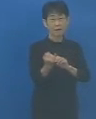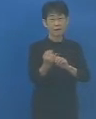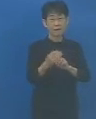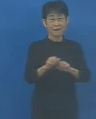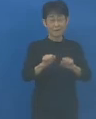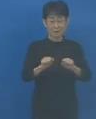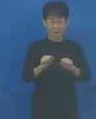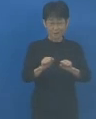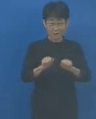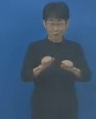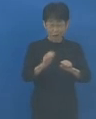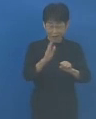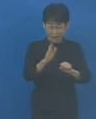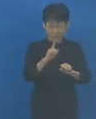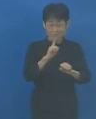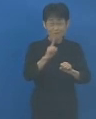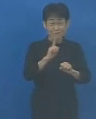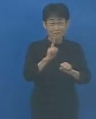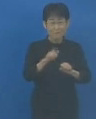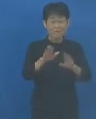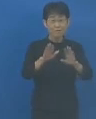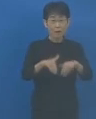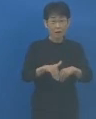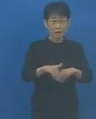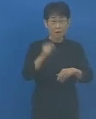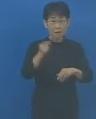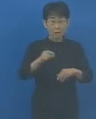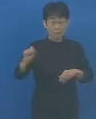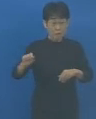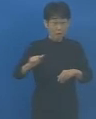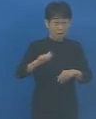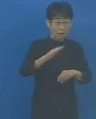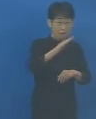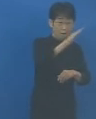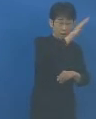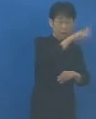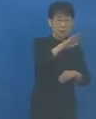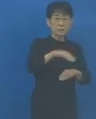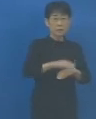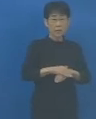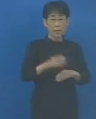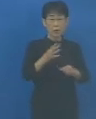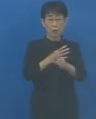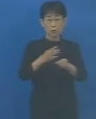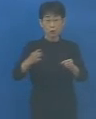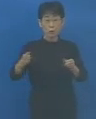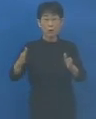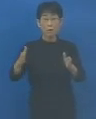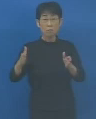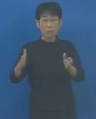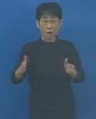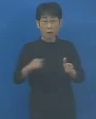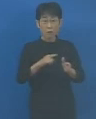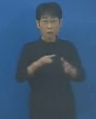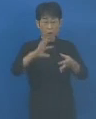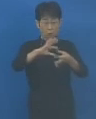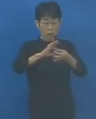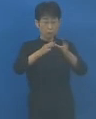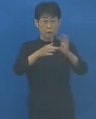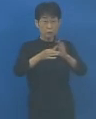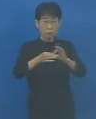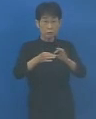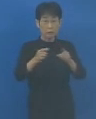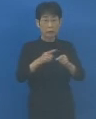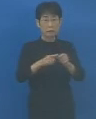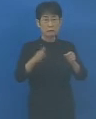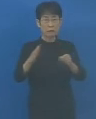もみるみる成長をし4年の周期のはずが5年に伸びたこのオリンピック